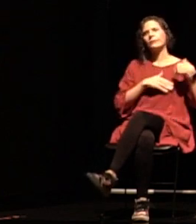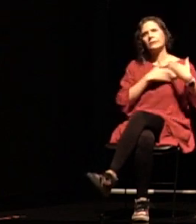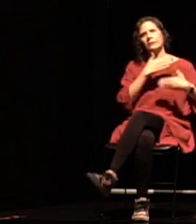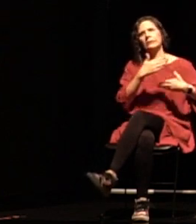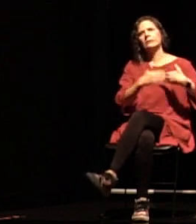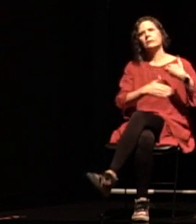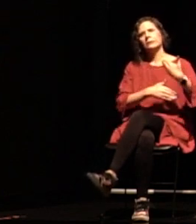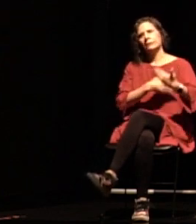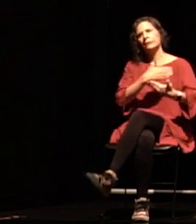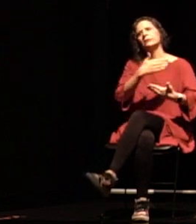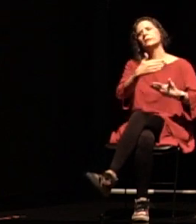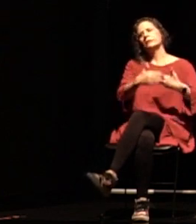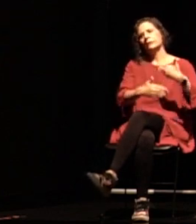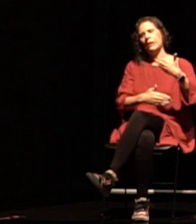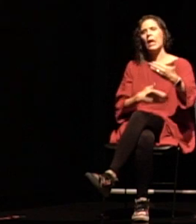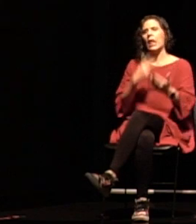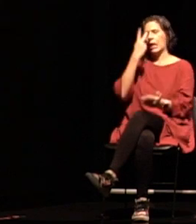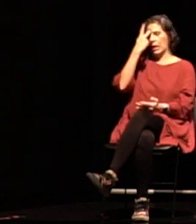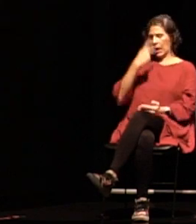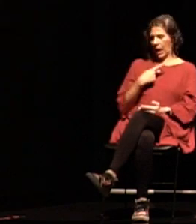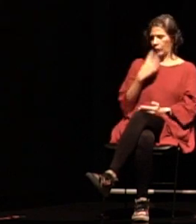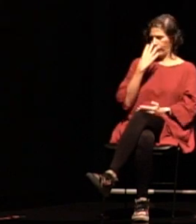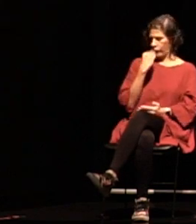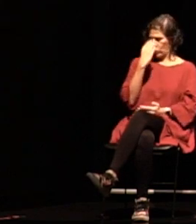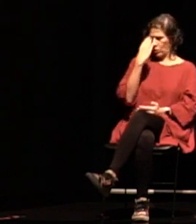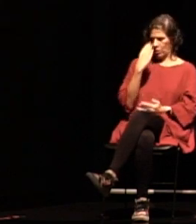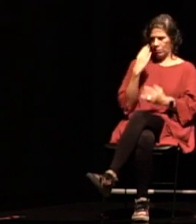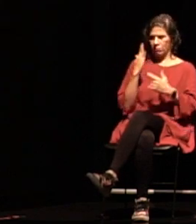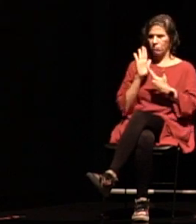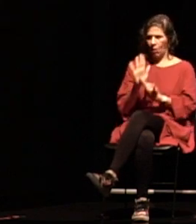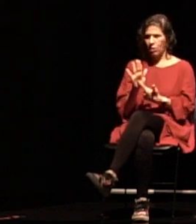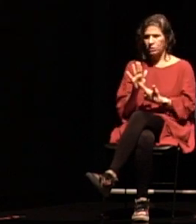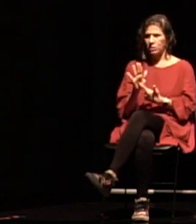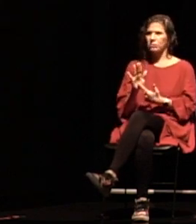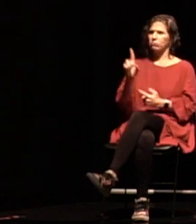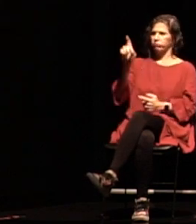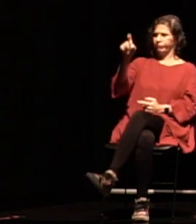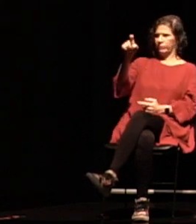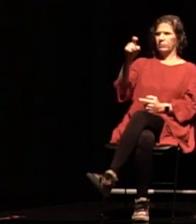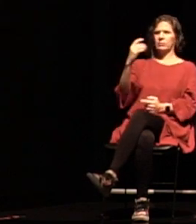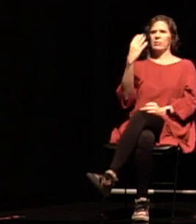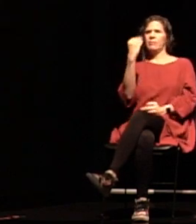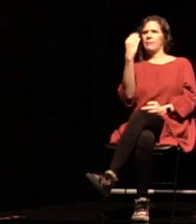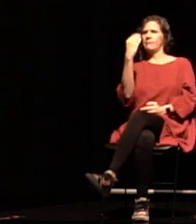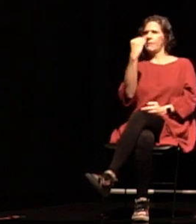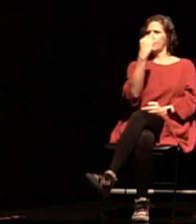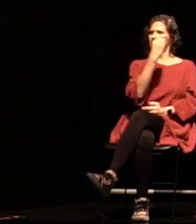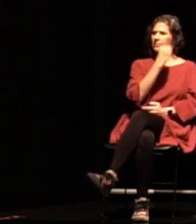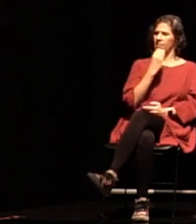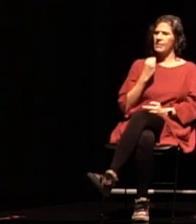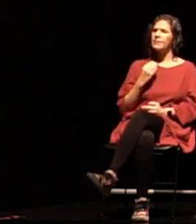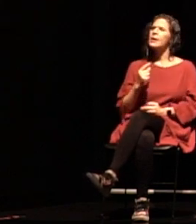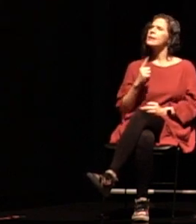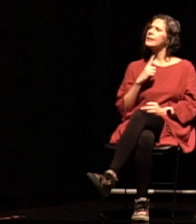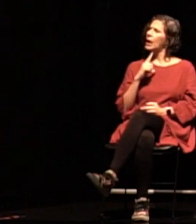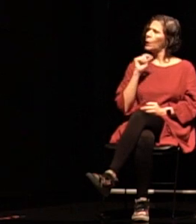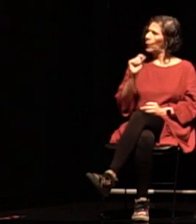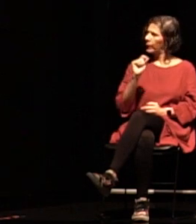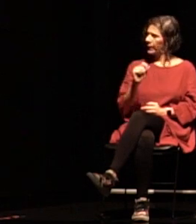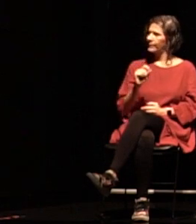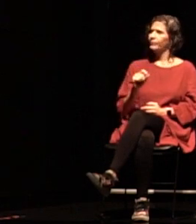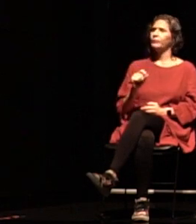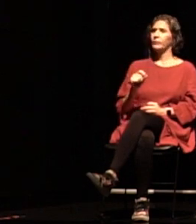que ela se autofotografa, eu entendo que há um